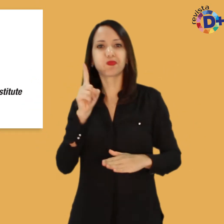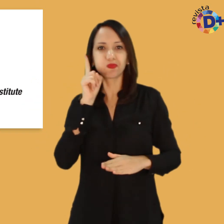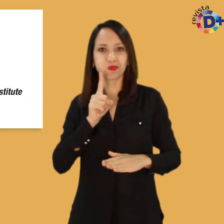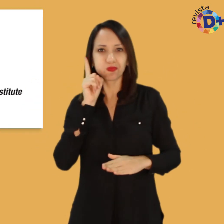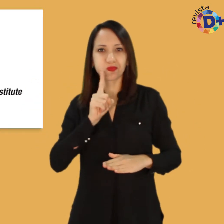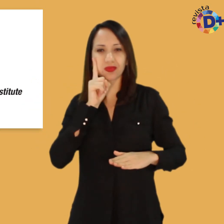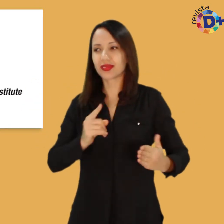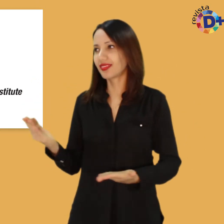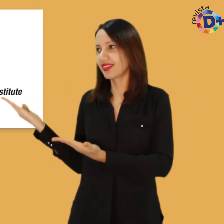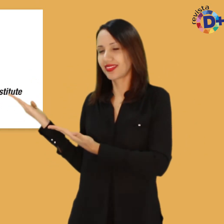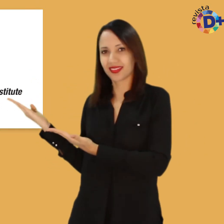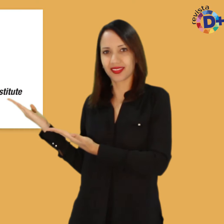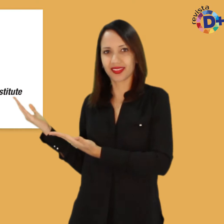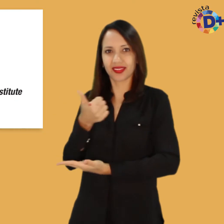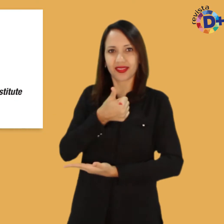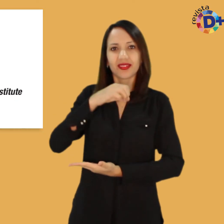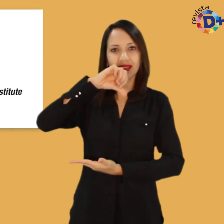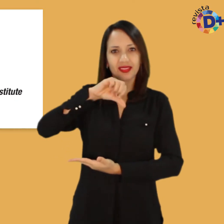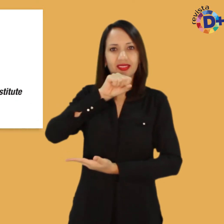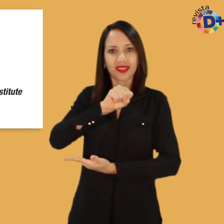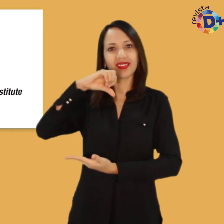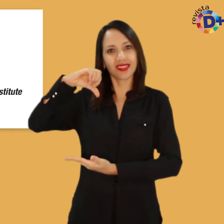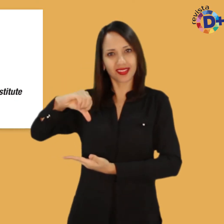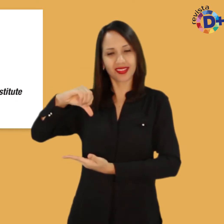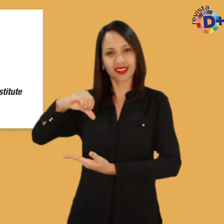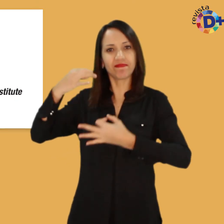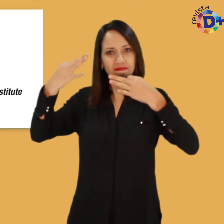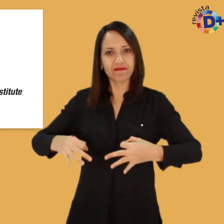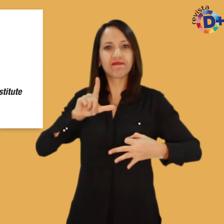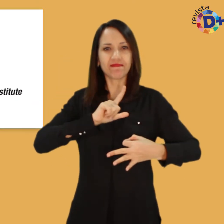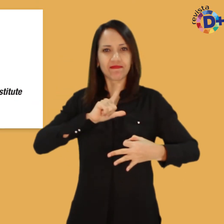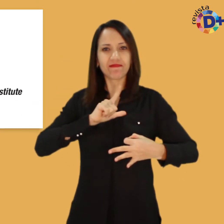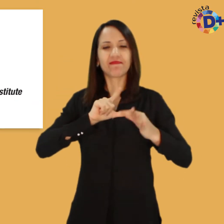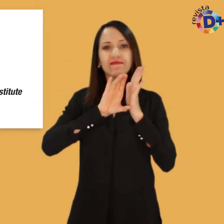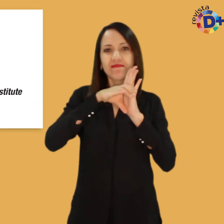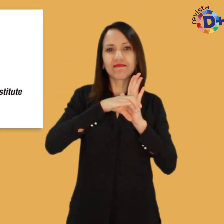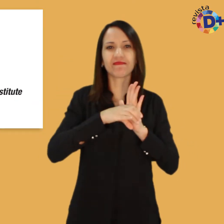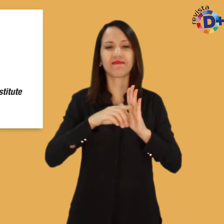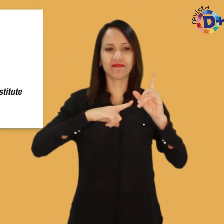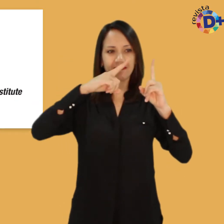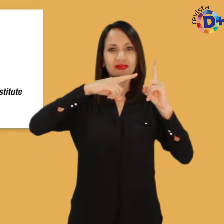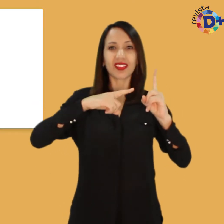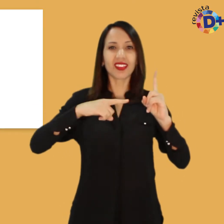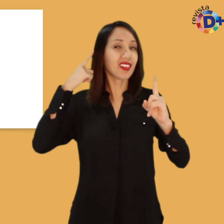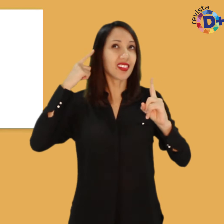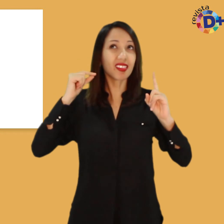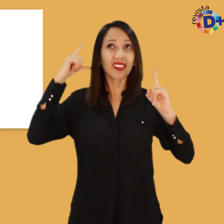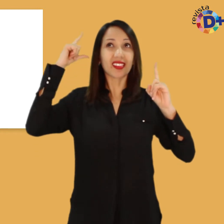ANSI, de 1989, define uma escala em decibéis. O